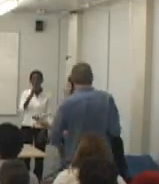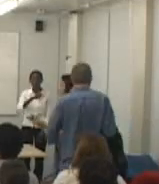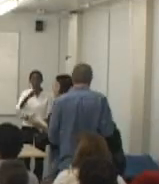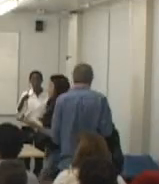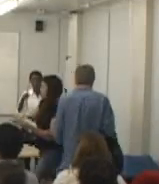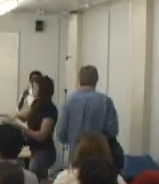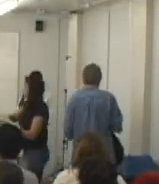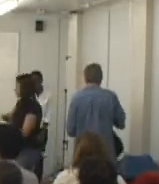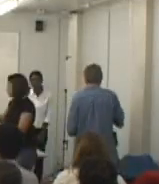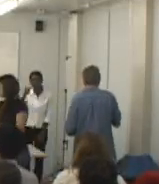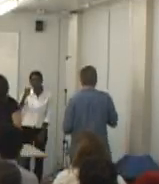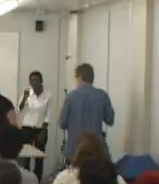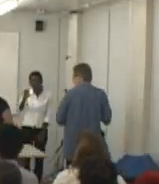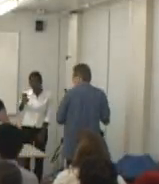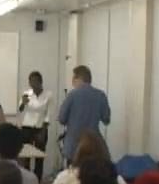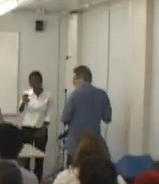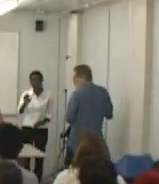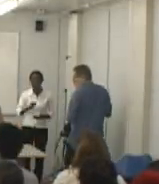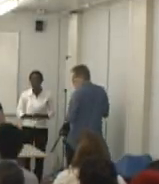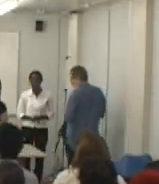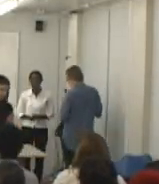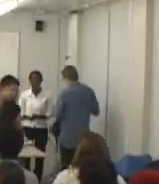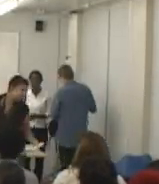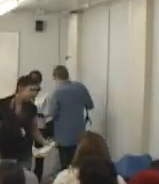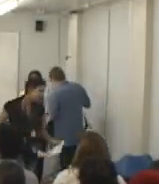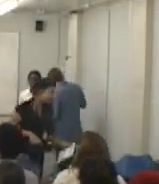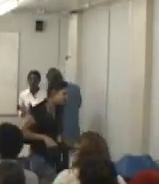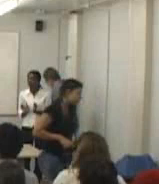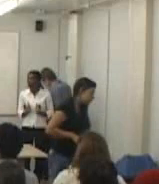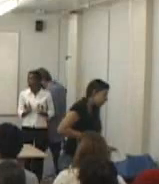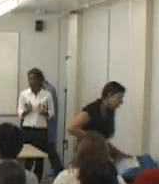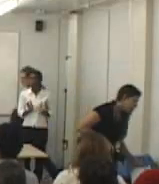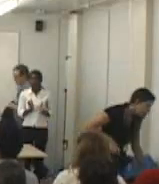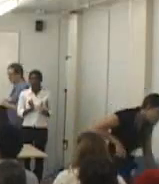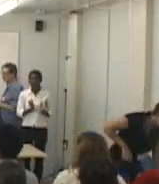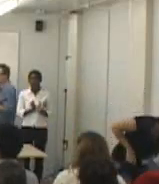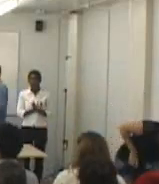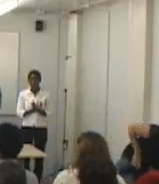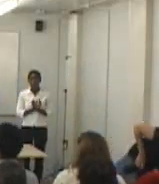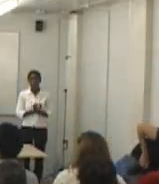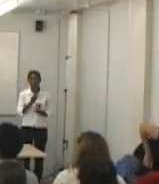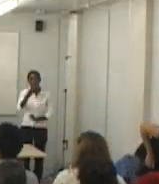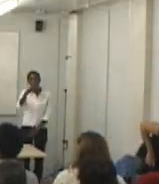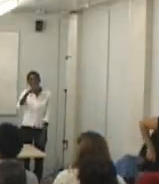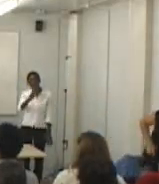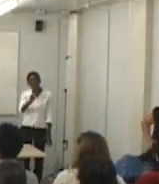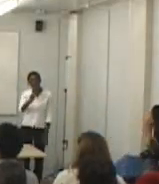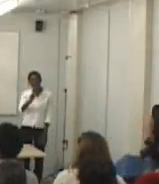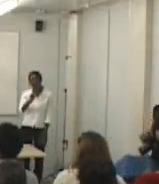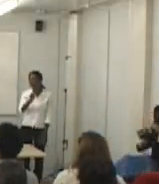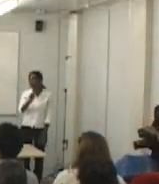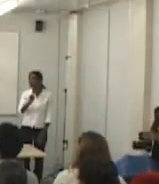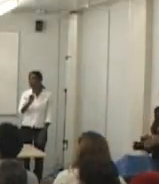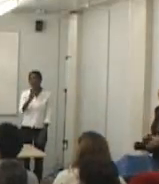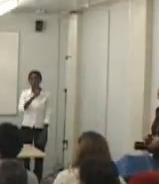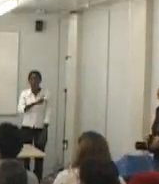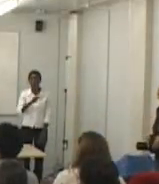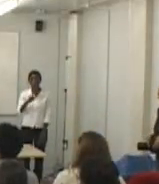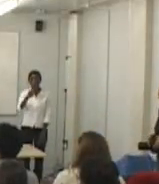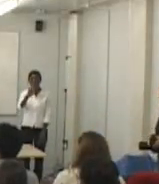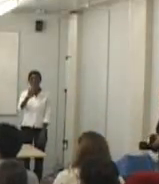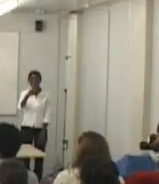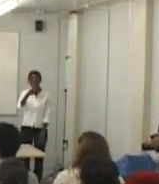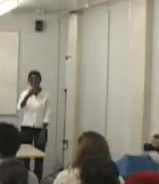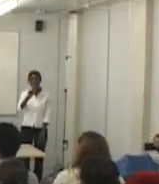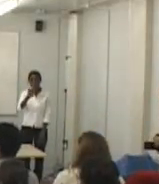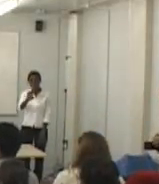Denise e Chapa Pode sentar por favor e Chapa a 30 a professora Denise e